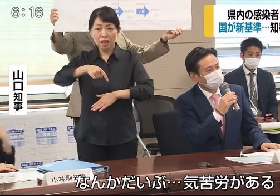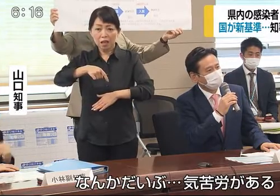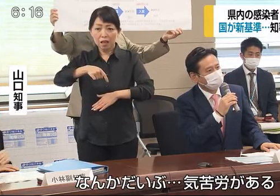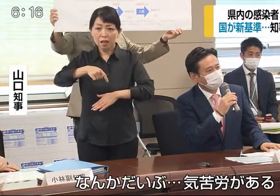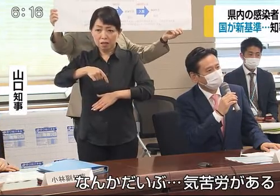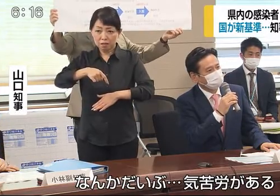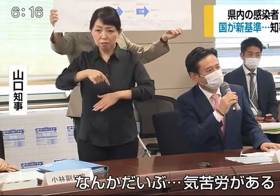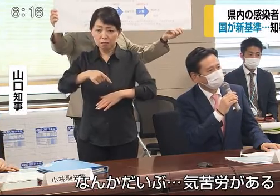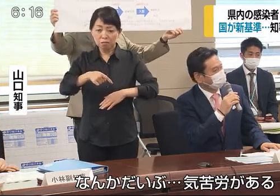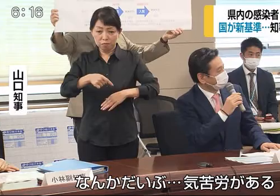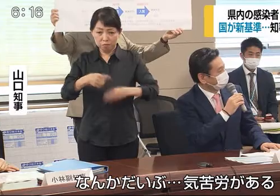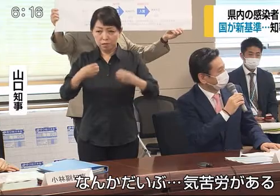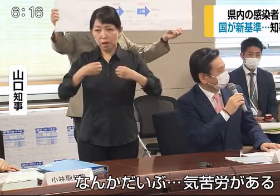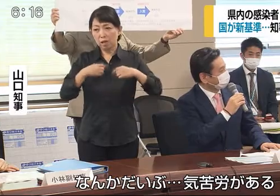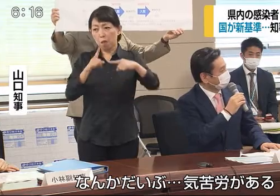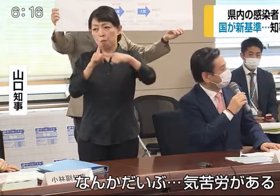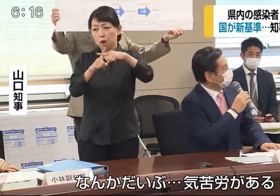だいぶ